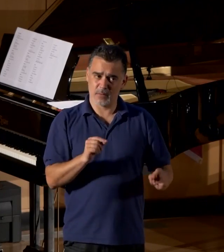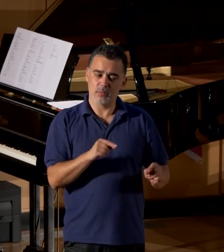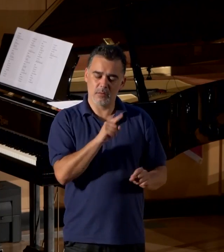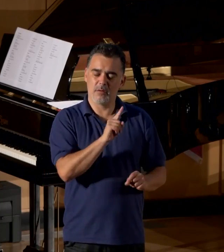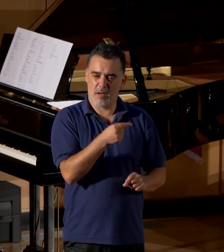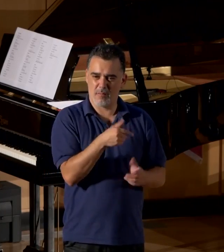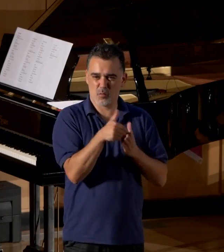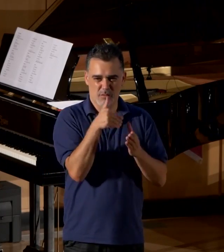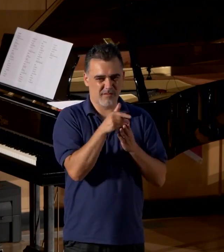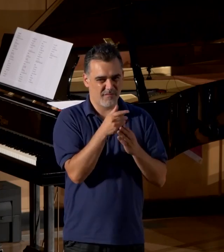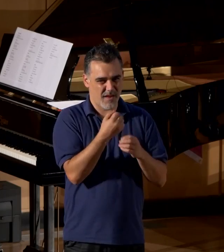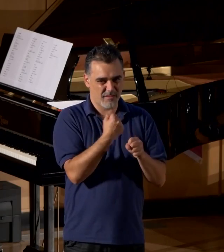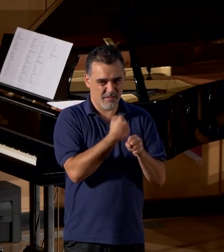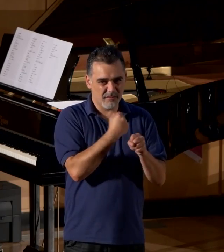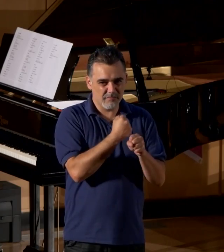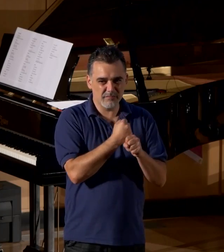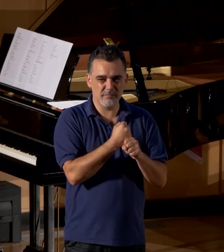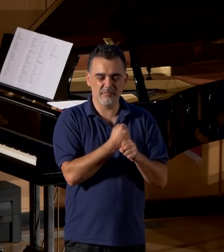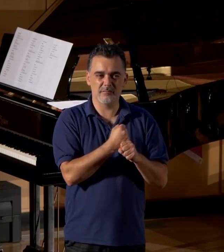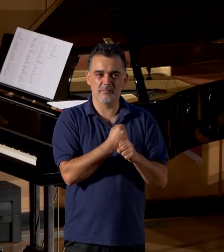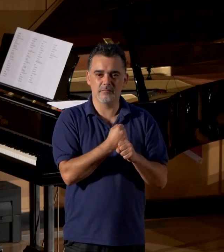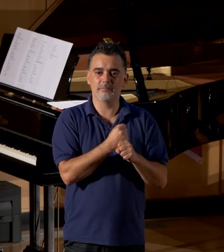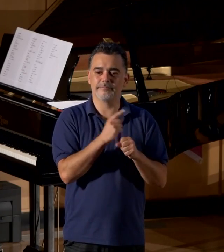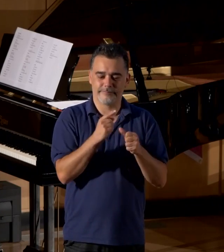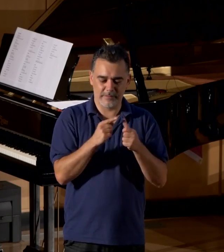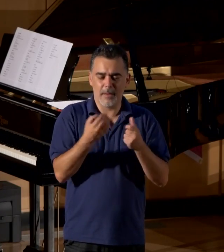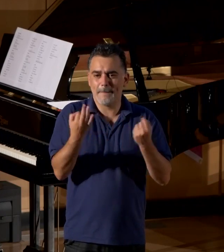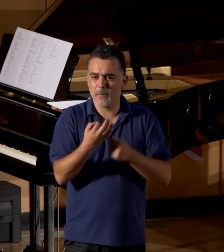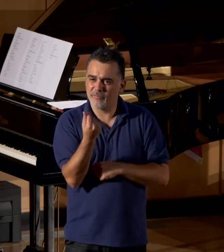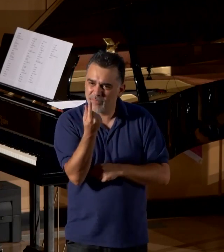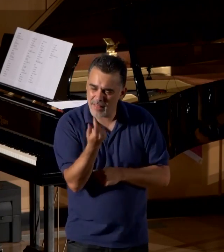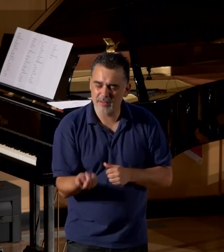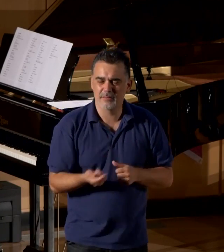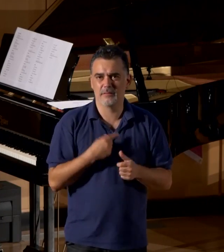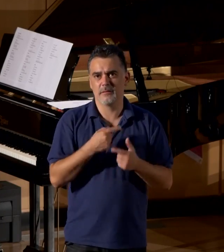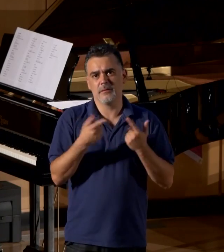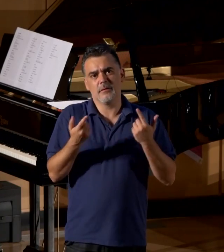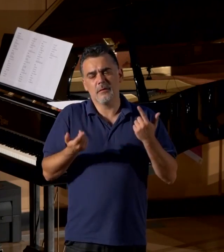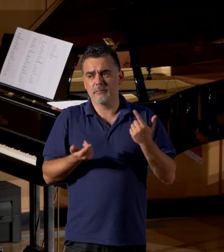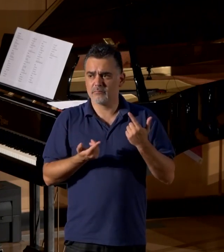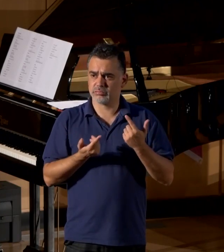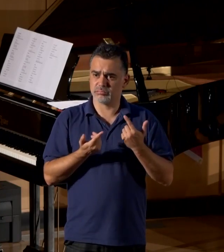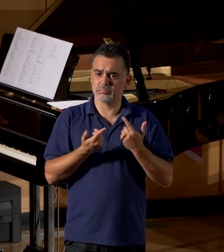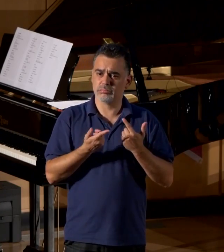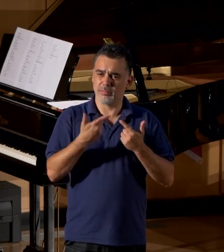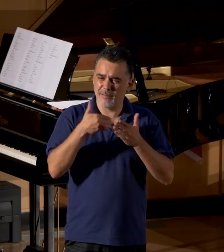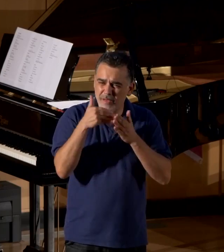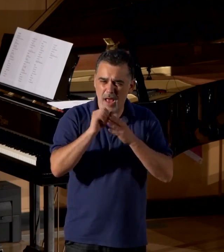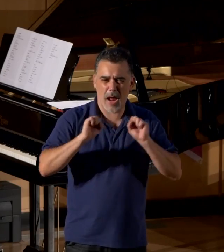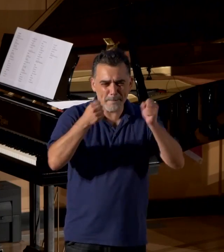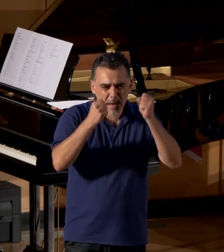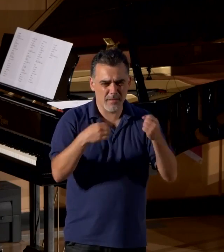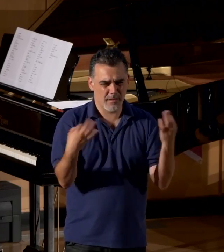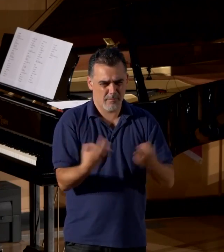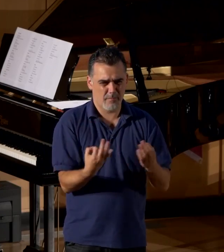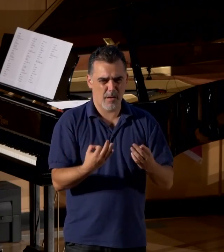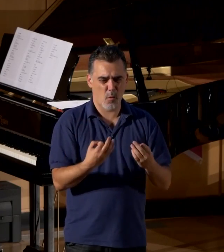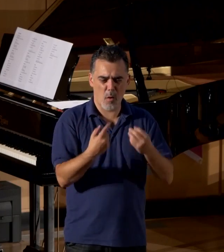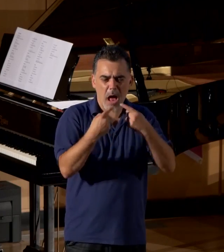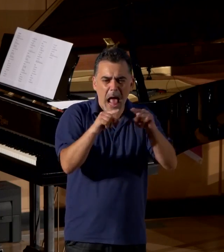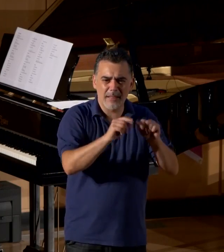Sicht ist da weiterhin Handlungsbedarf, dann braucht es Finanzen für, da gibt es weiterhin, muss es weiterhin Kampagnen für geben, aber auch andere